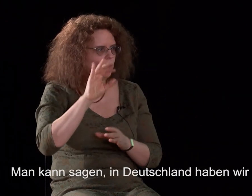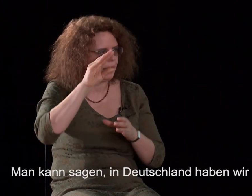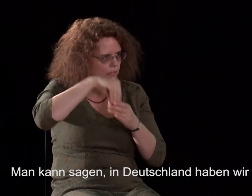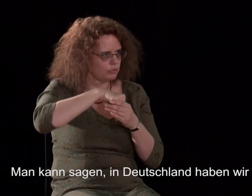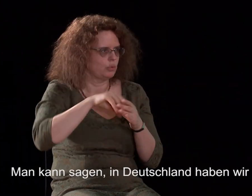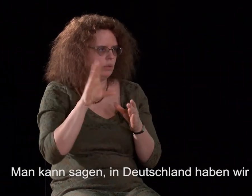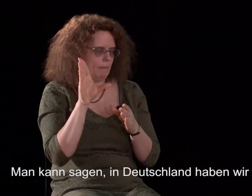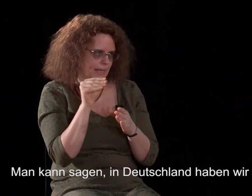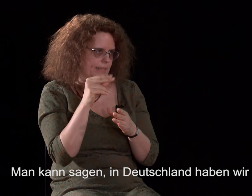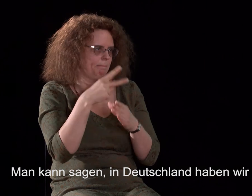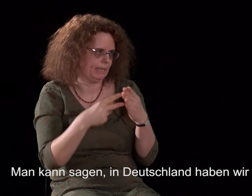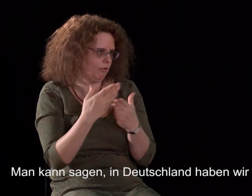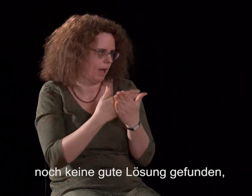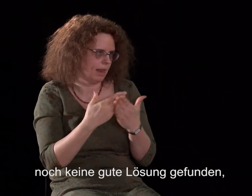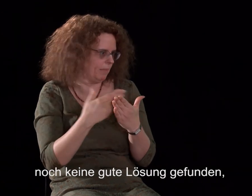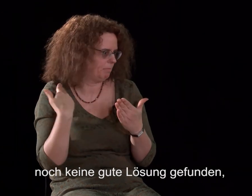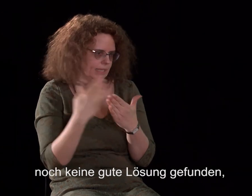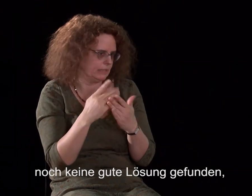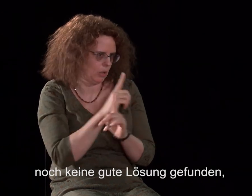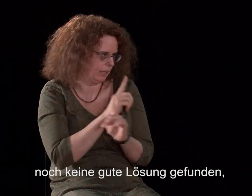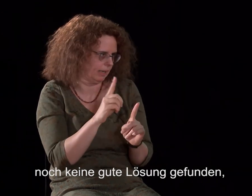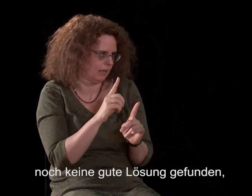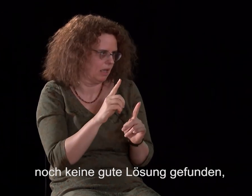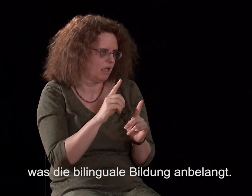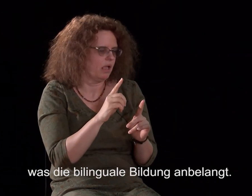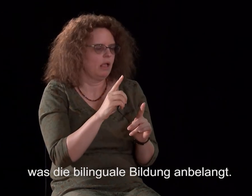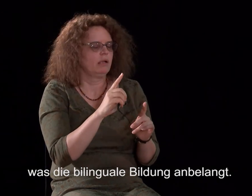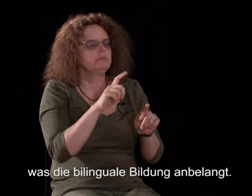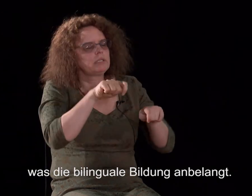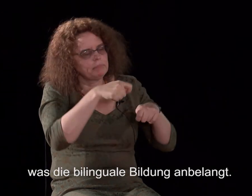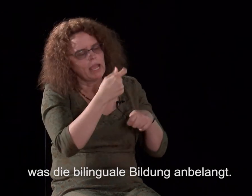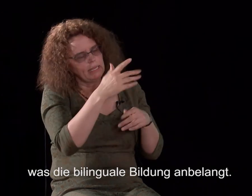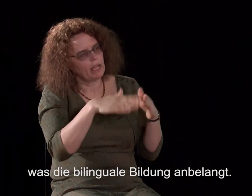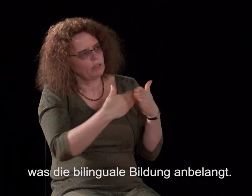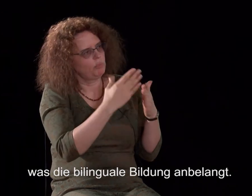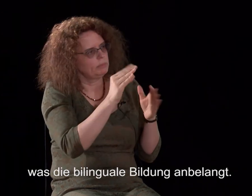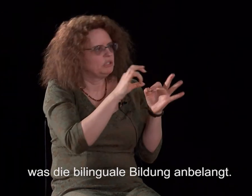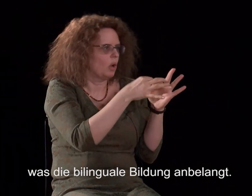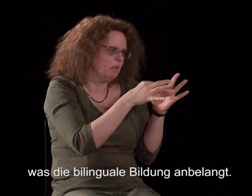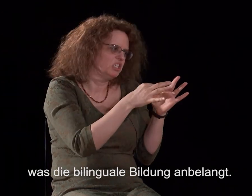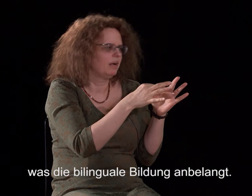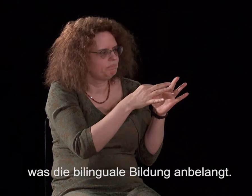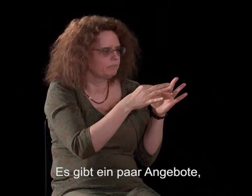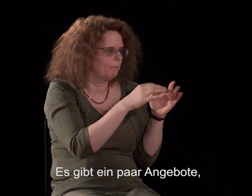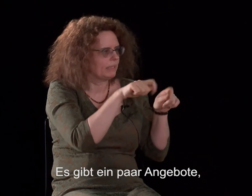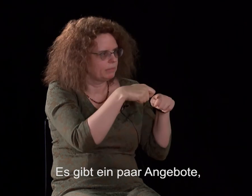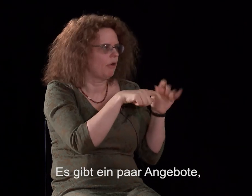sagen, in Deutschland haben wir noch keine gute Lösung gefunden, was die bilinguale Bildung anbelangt. Es gibt ein paar